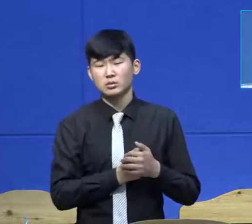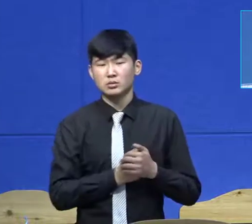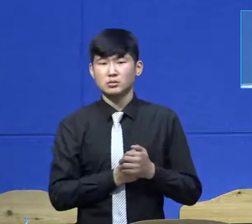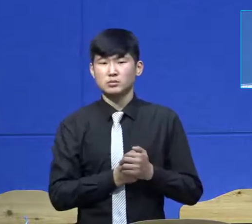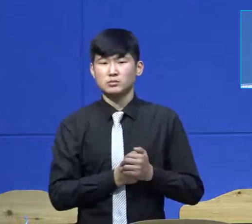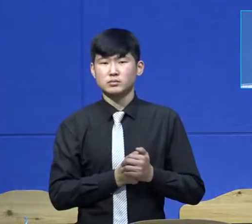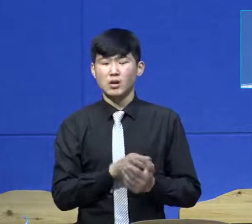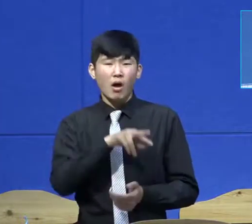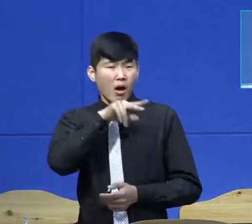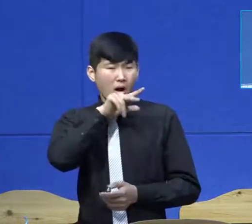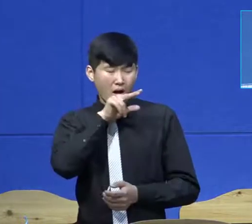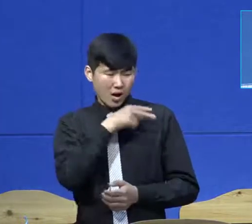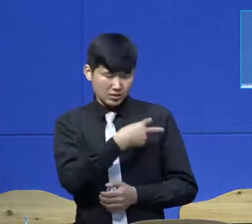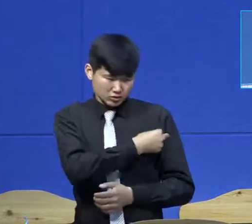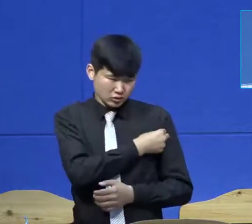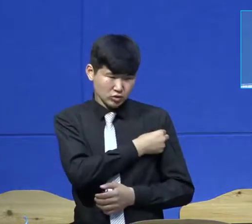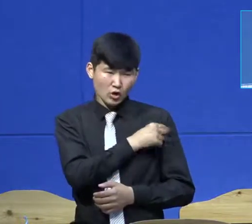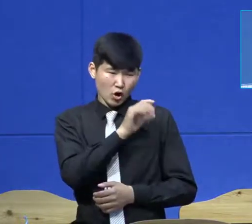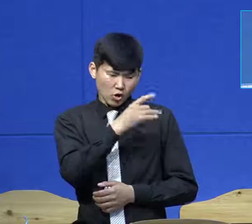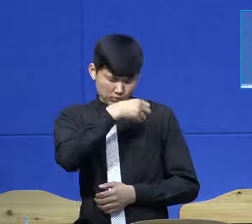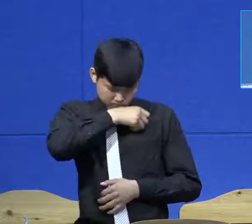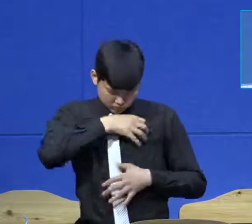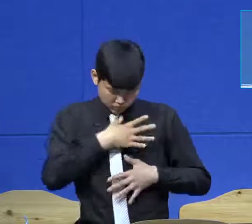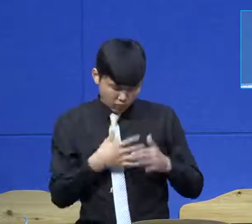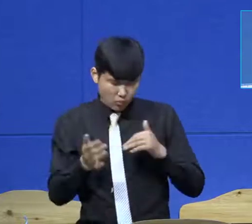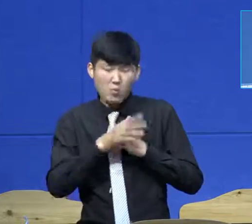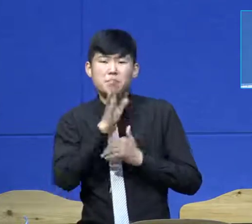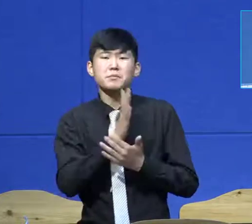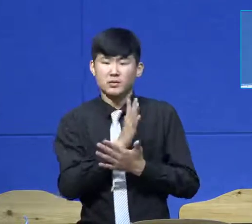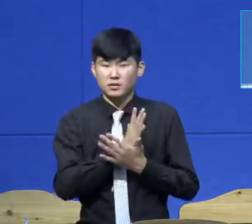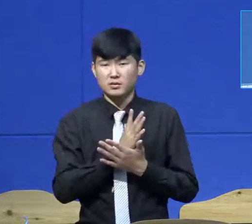Хортой могод хазуулаад хорн бүх биеэн тараад үхэх гэж байгаа одоо.